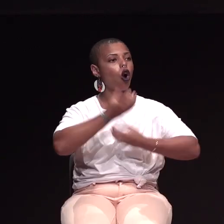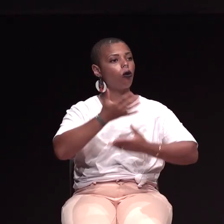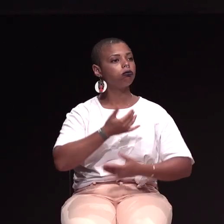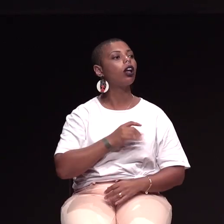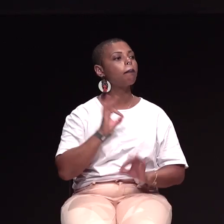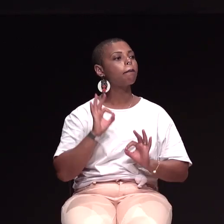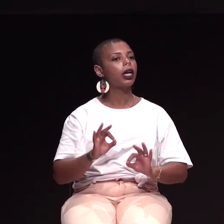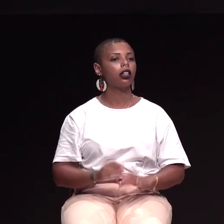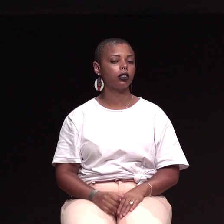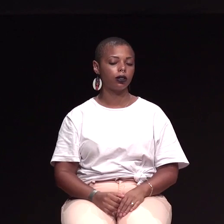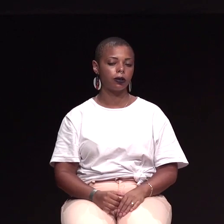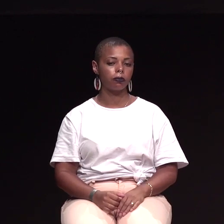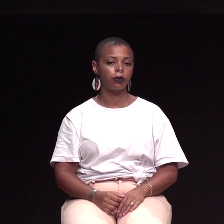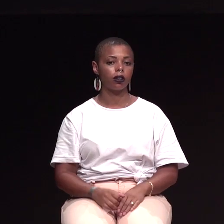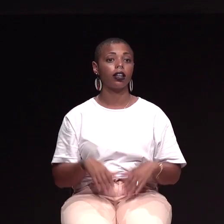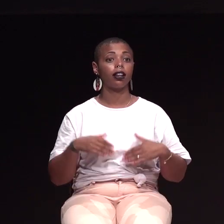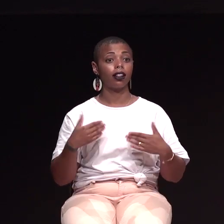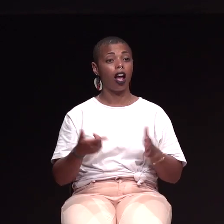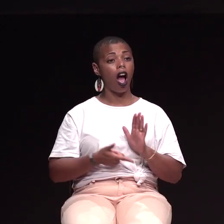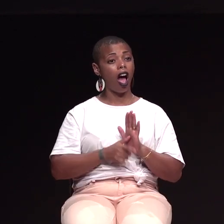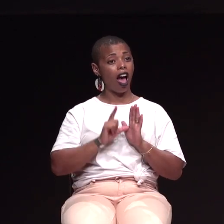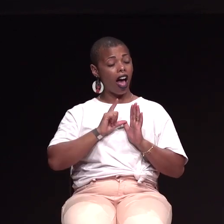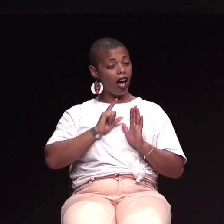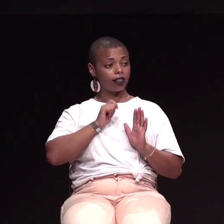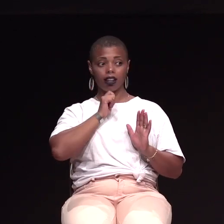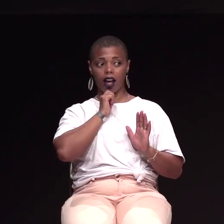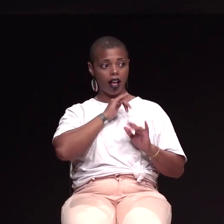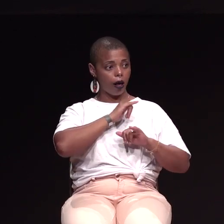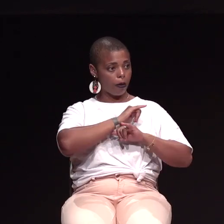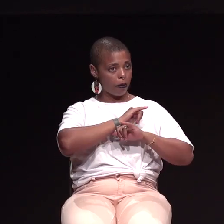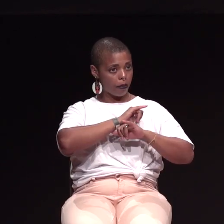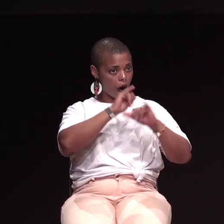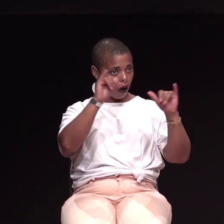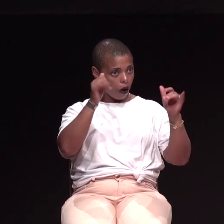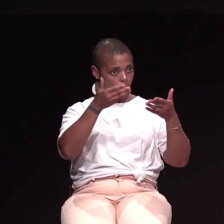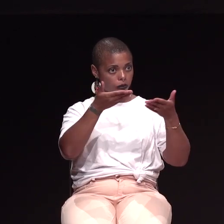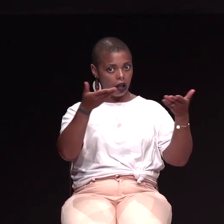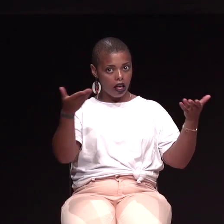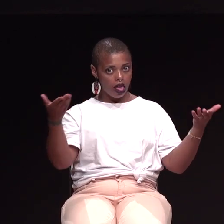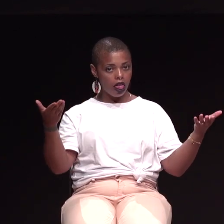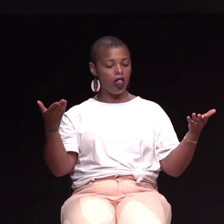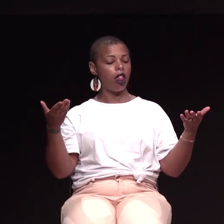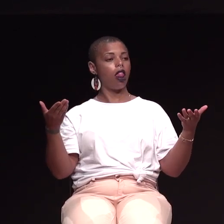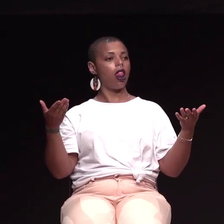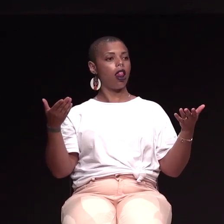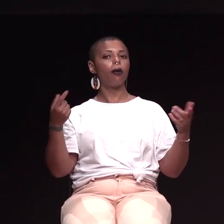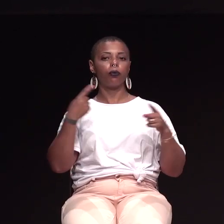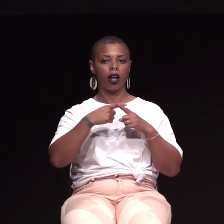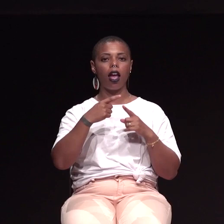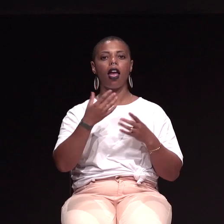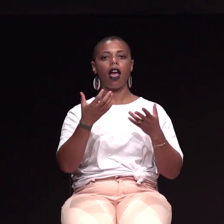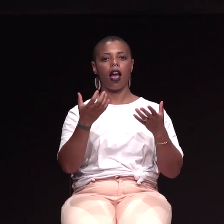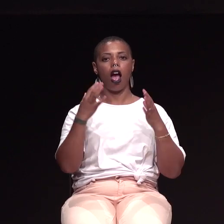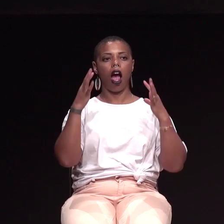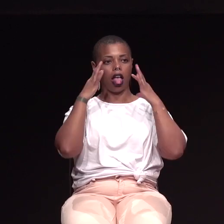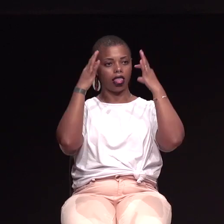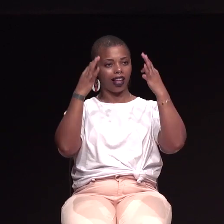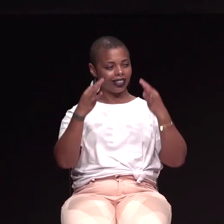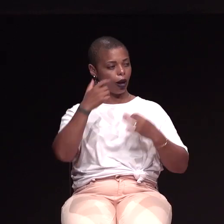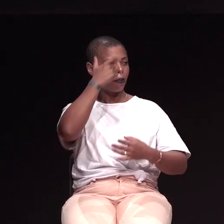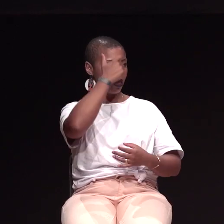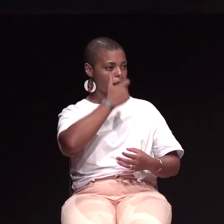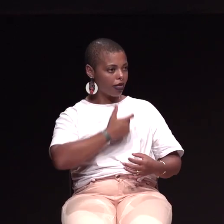Então, antes de eu dizer para as pessoas o que elas estavam ali para me ouvir, que elas estavam com a expectativa